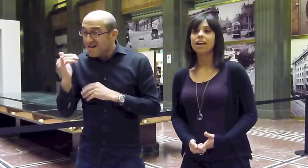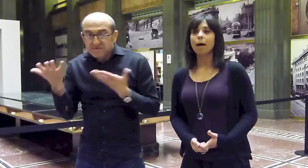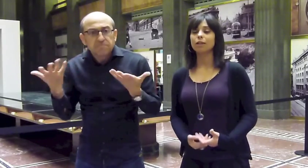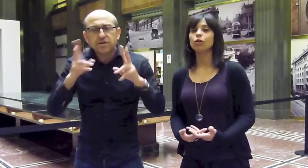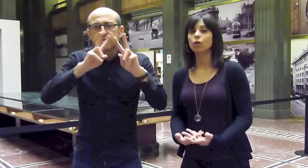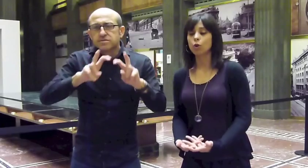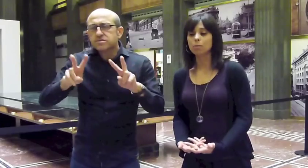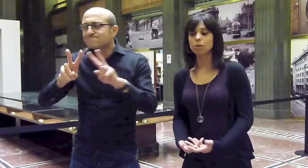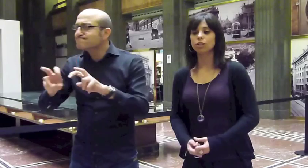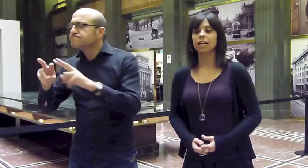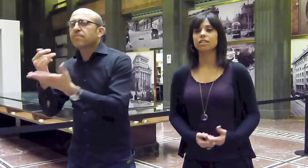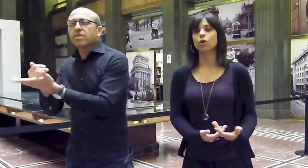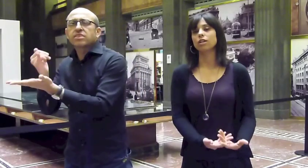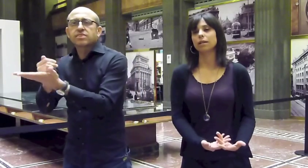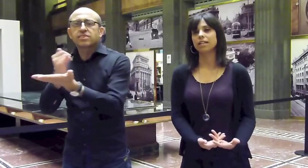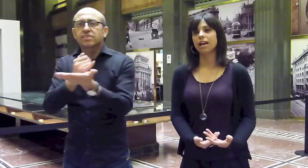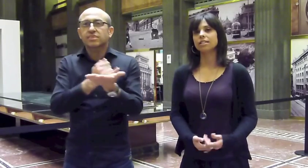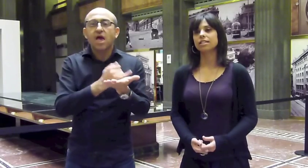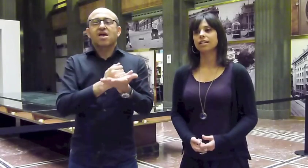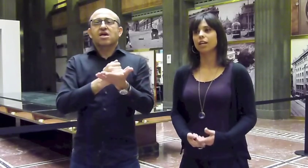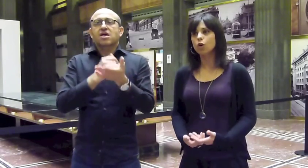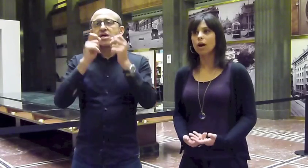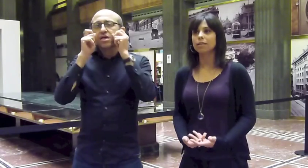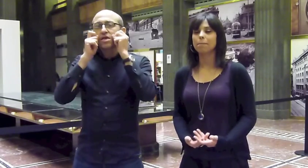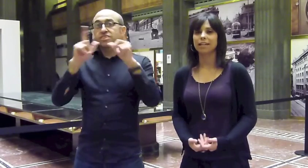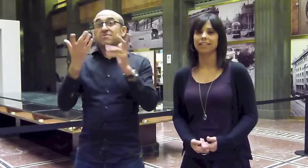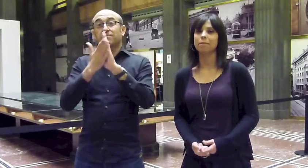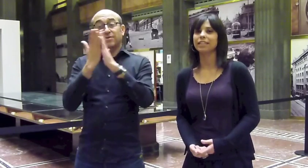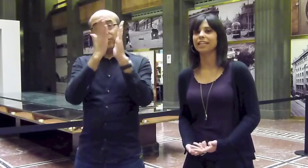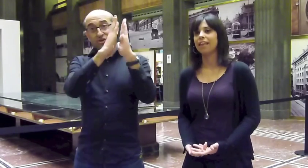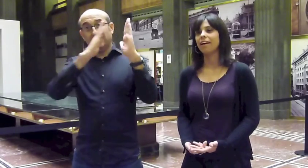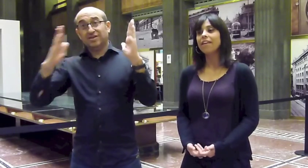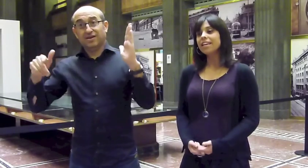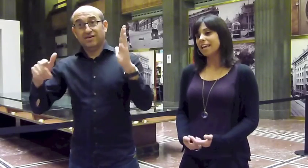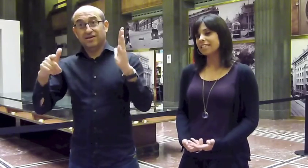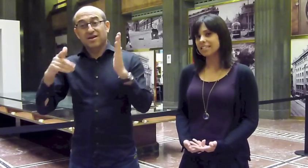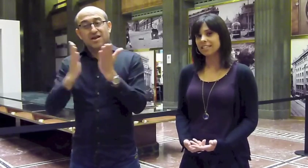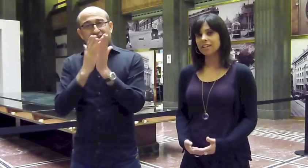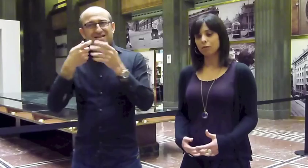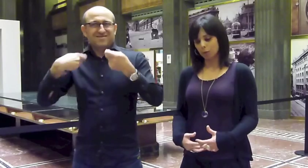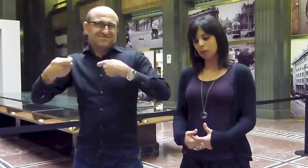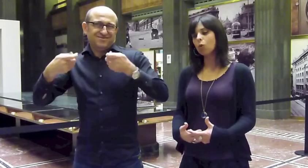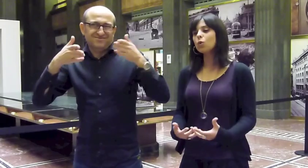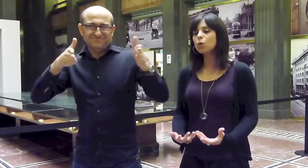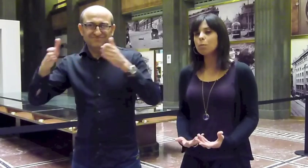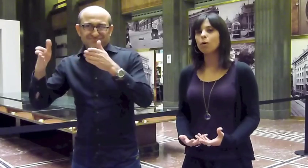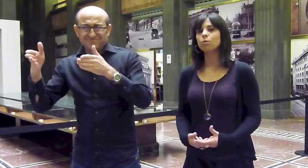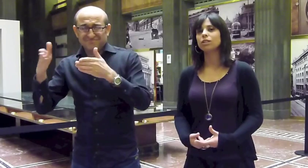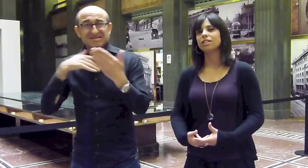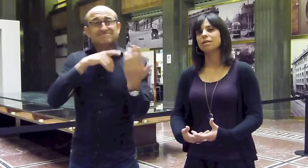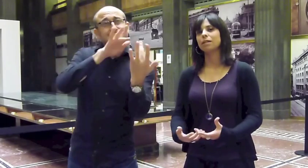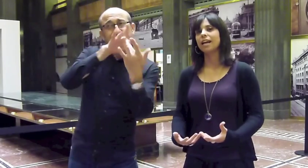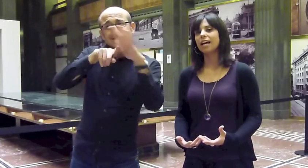que, hablando con bibliotecas, con librerías, que no había prácticamente nada, y así, formando un